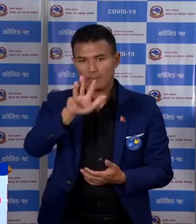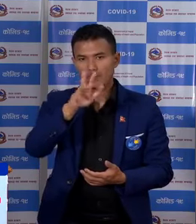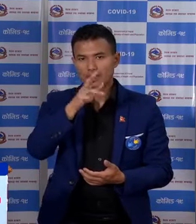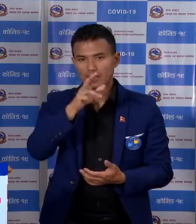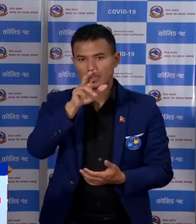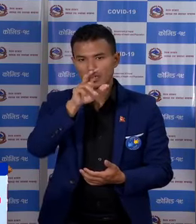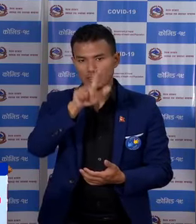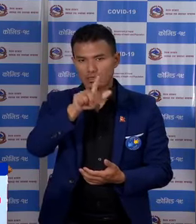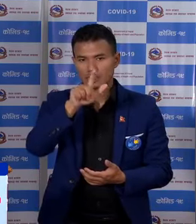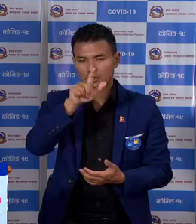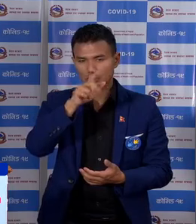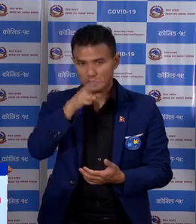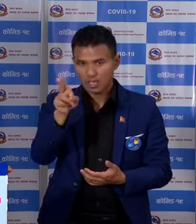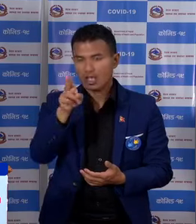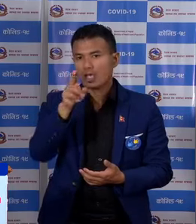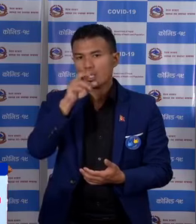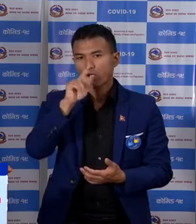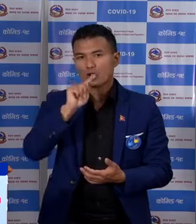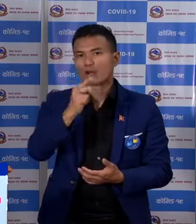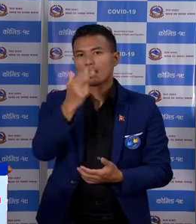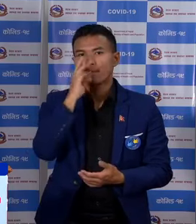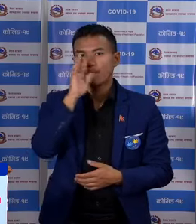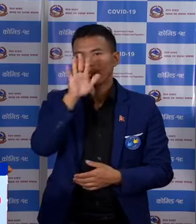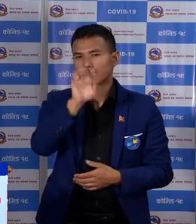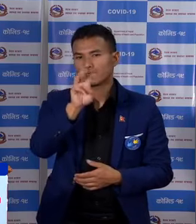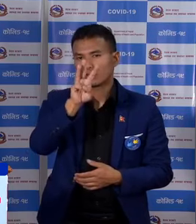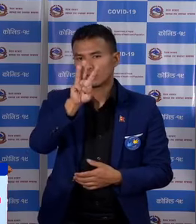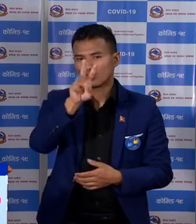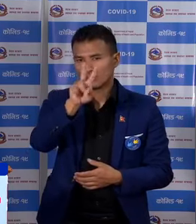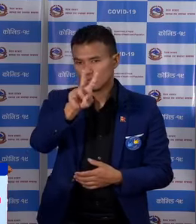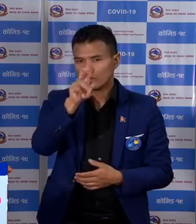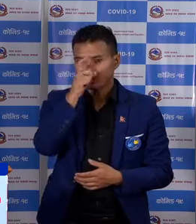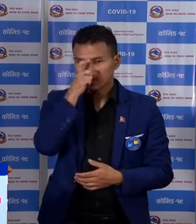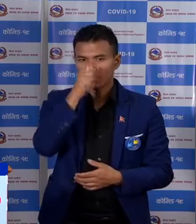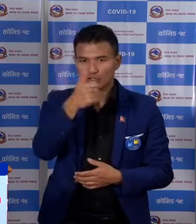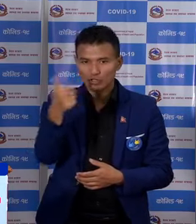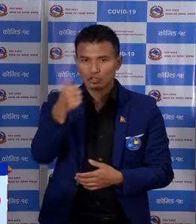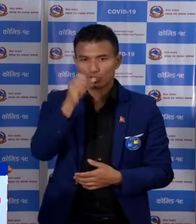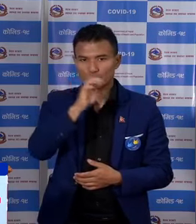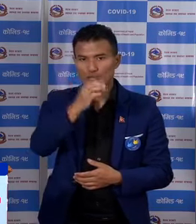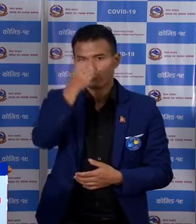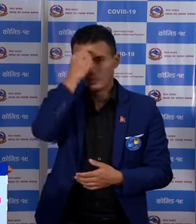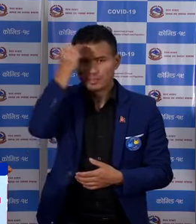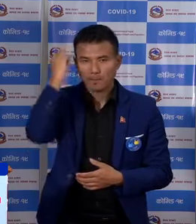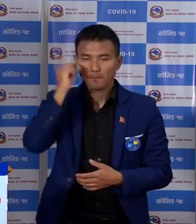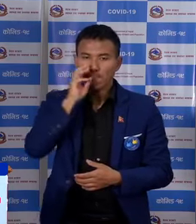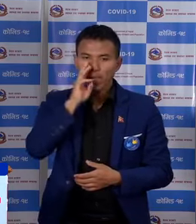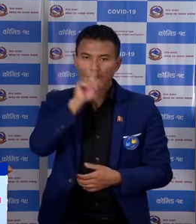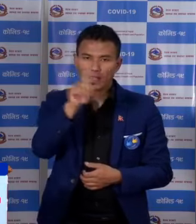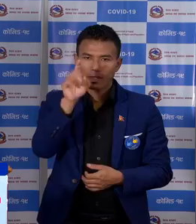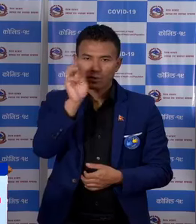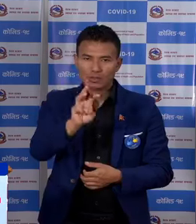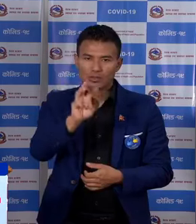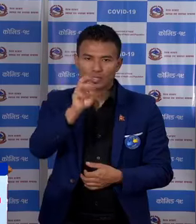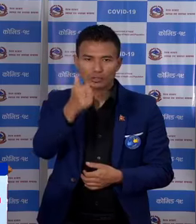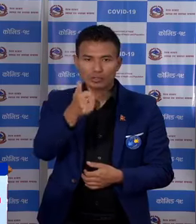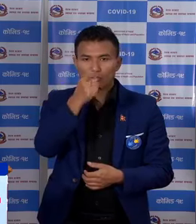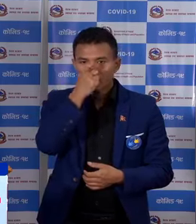कॉनाली प्रदेश मां 5,276 जाना रशुदुर्पसिम प्रदेश मां 11